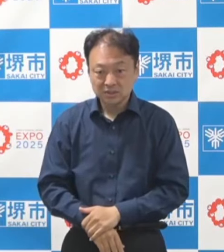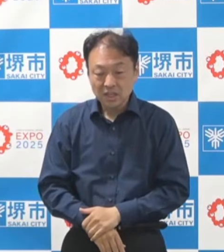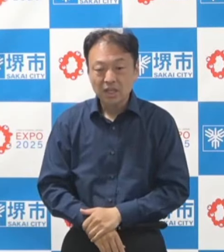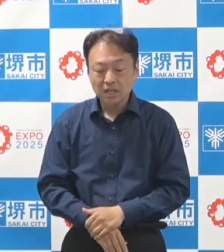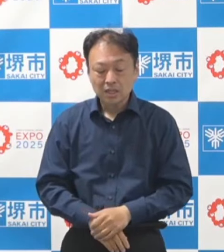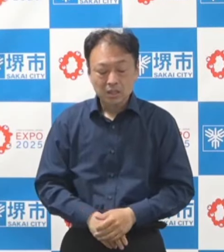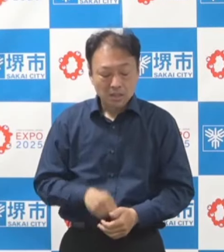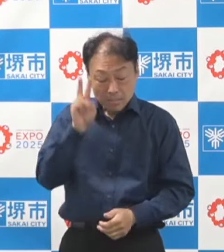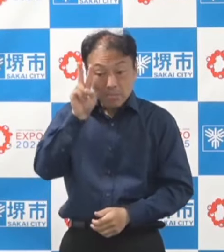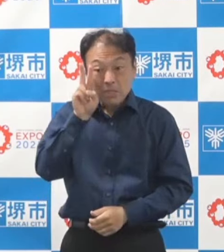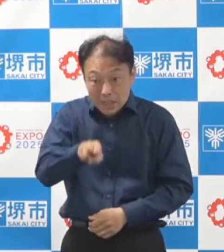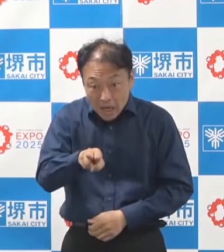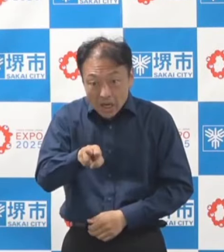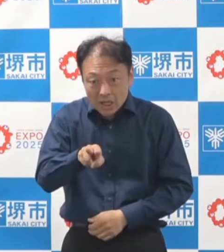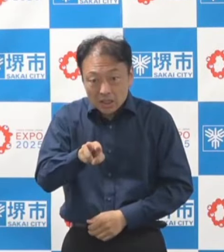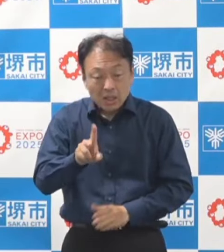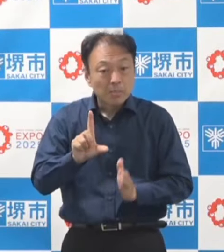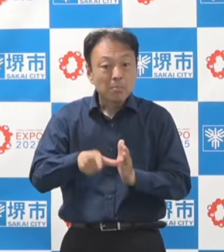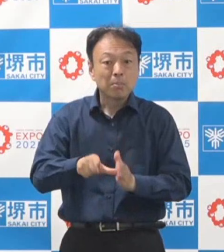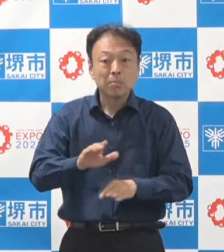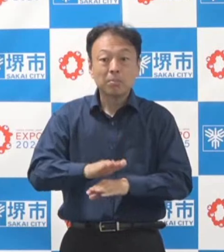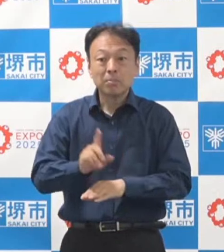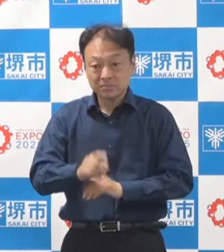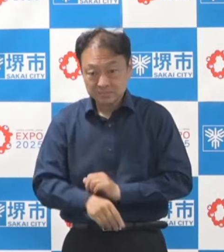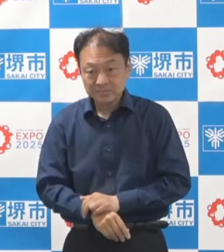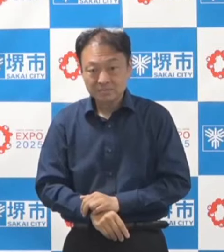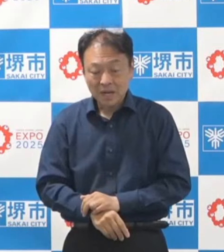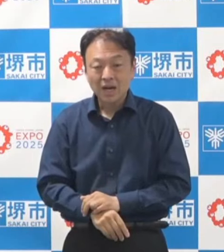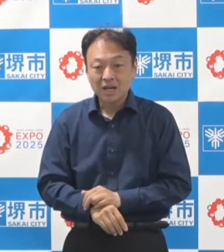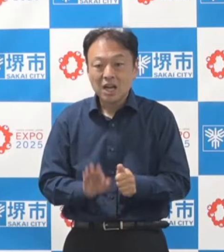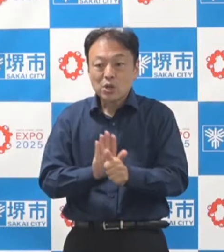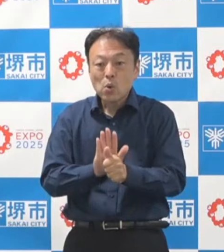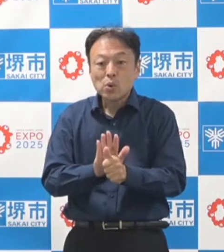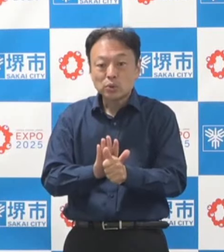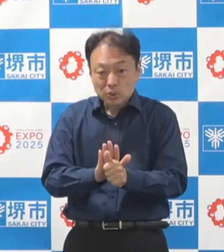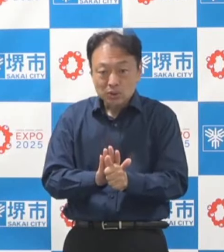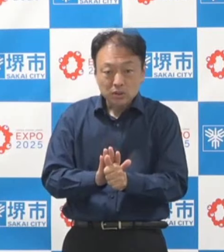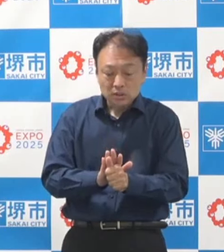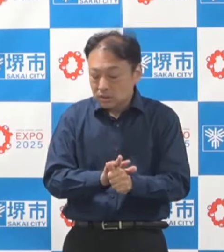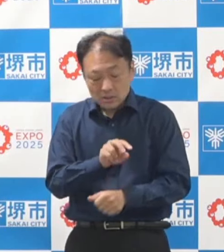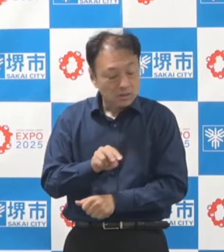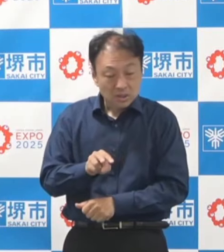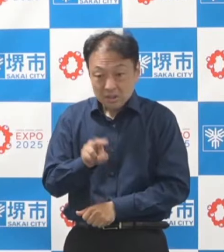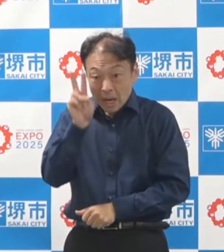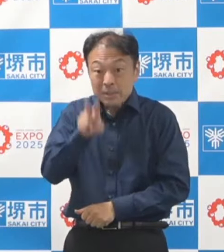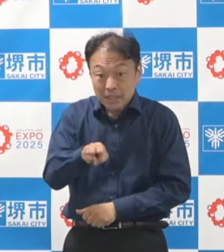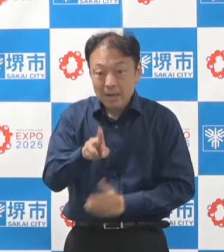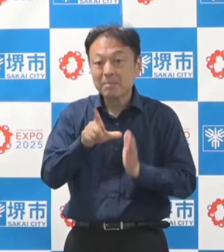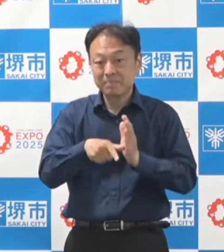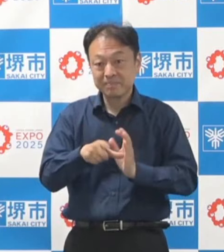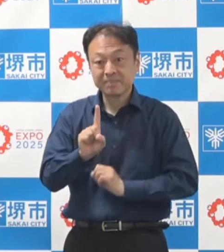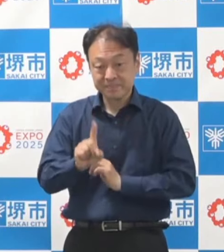見された場合ですね、こちらが協力者の方が行方不明となっている方を発見した場合、